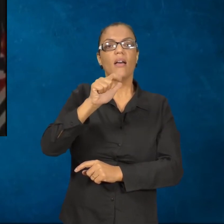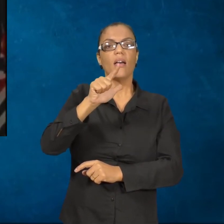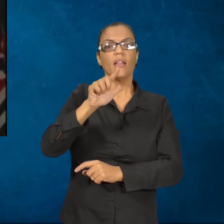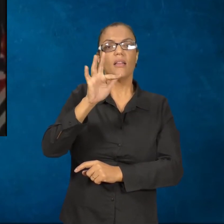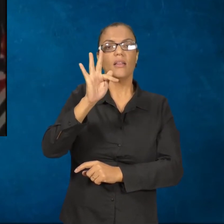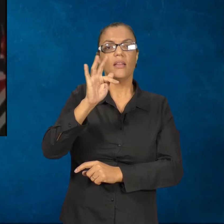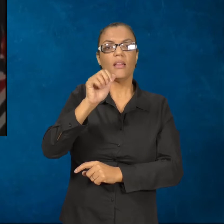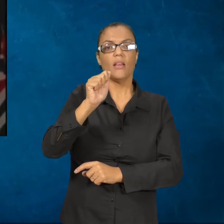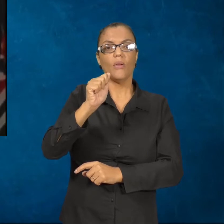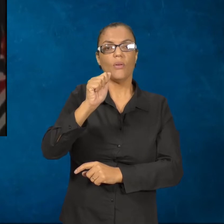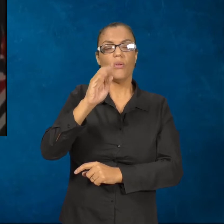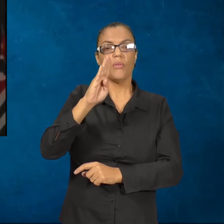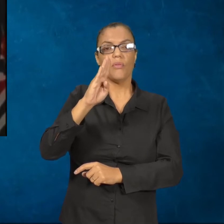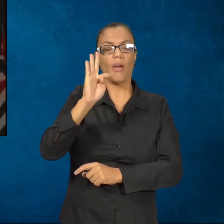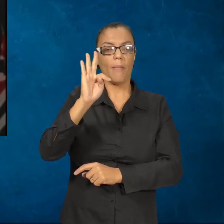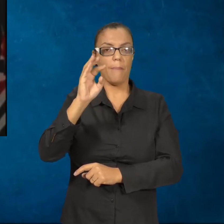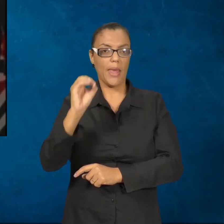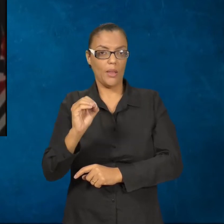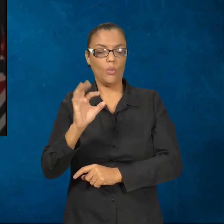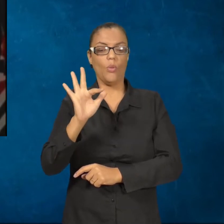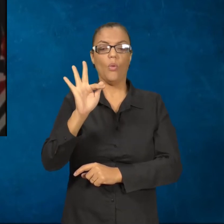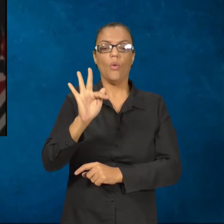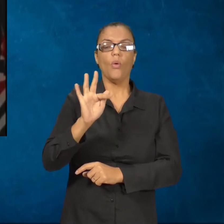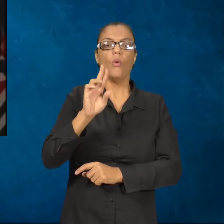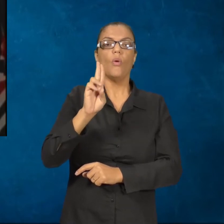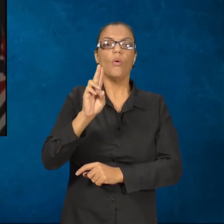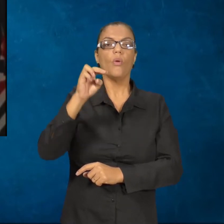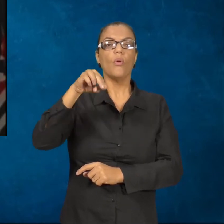em sons, mas não em ideias.